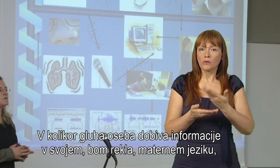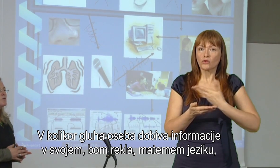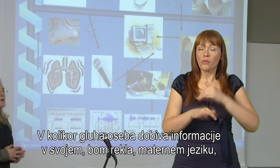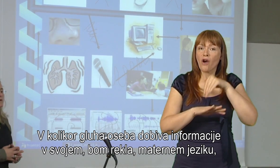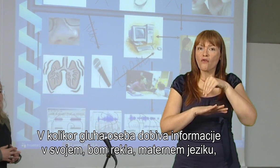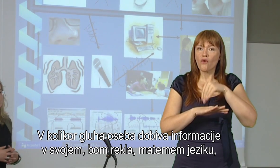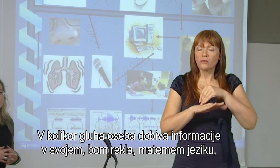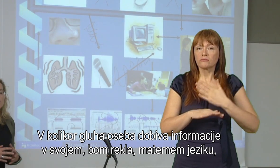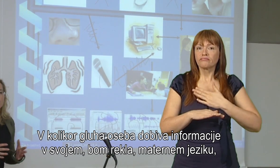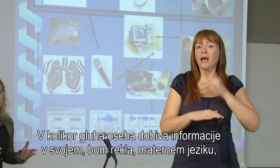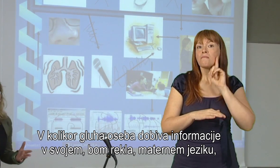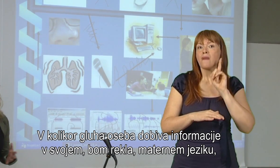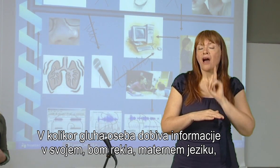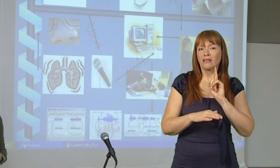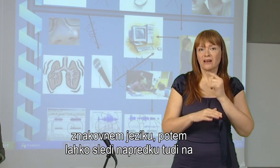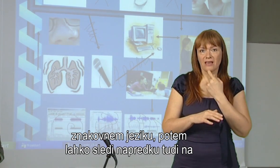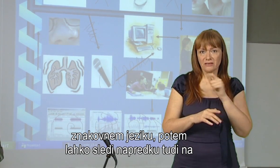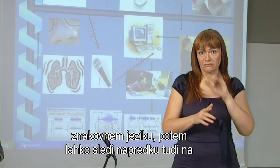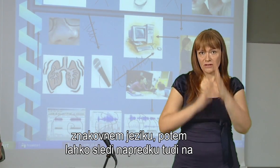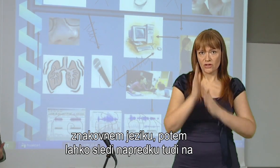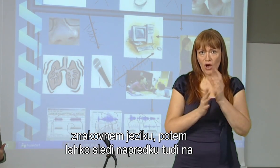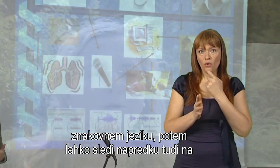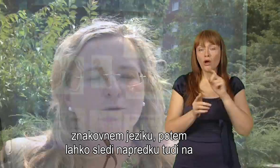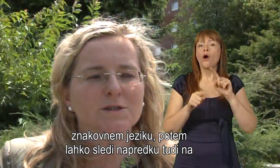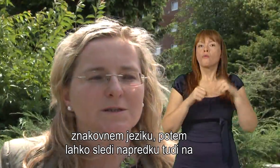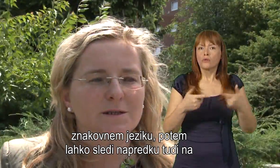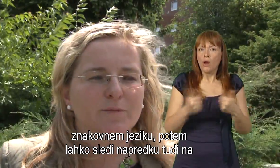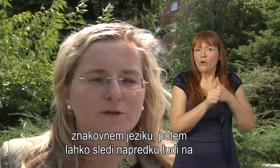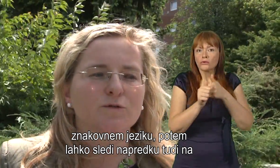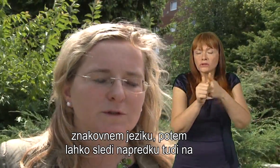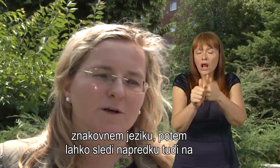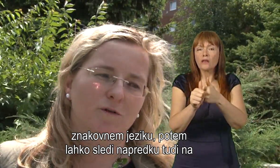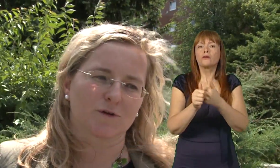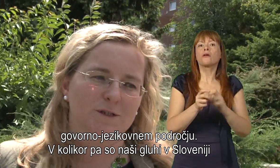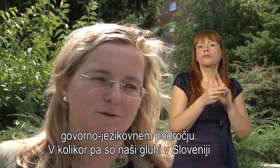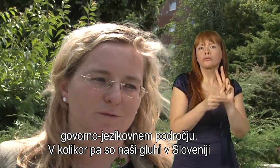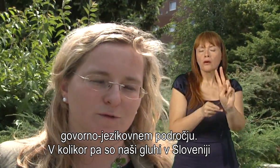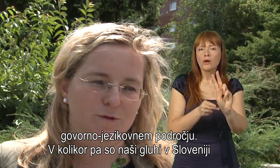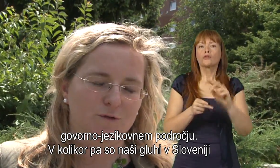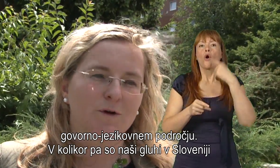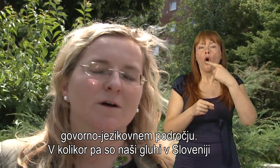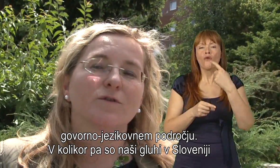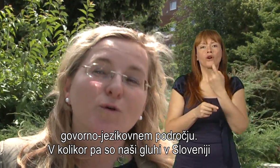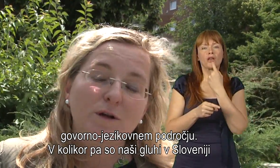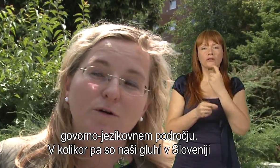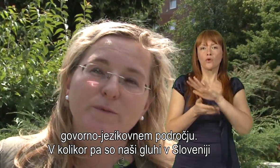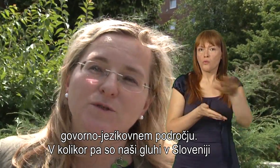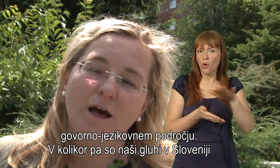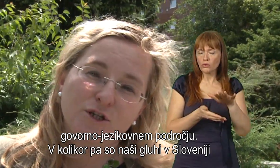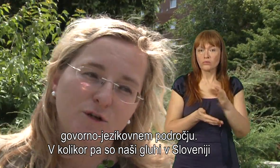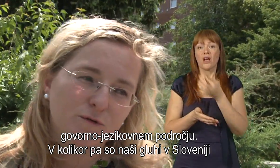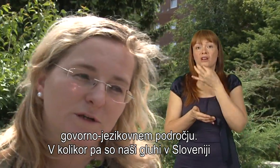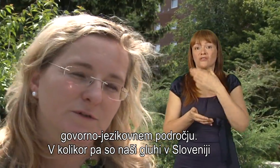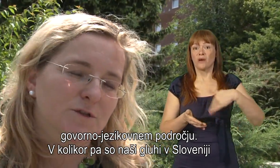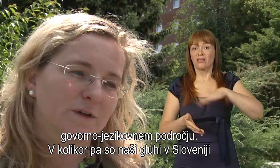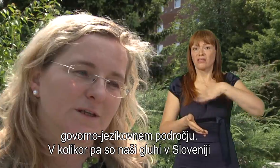v svojem, bom rekla, maternem jeziku, znakovnem jeziku, potem lahko sledi napredku tudi na govornem jezikovnem področju. Vkolikor pa so